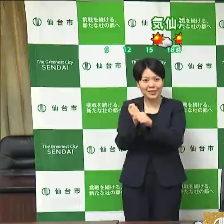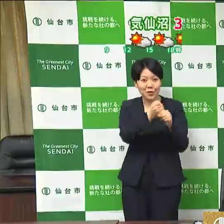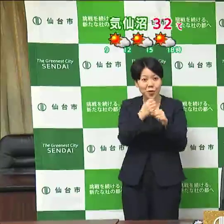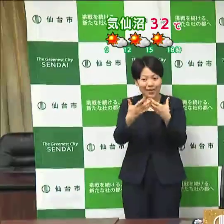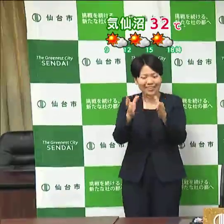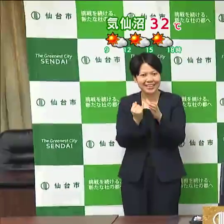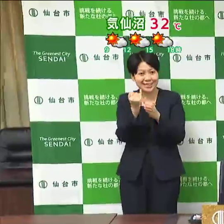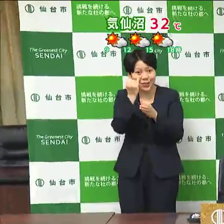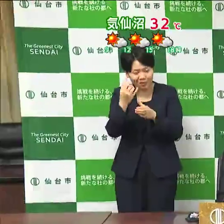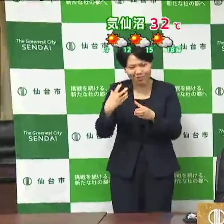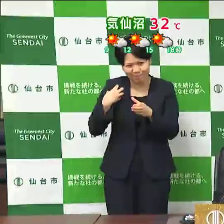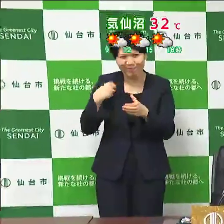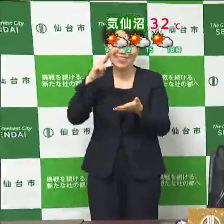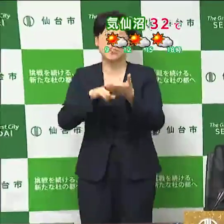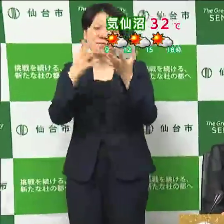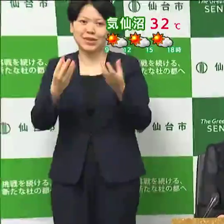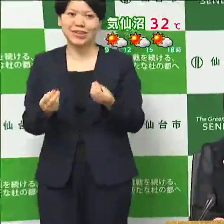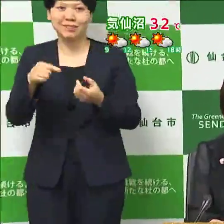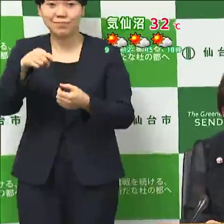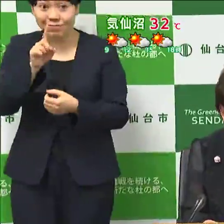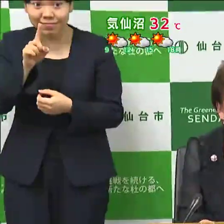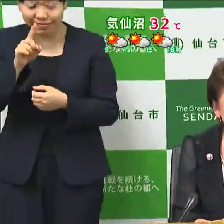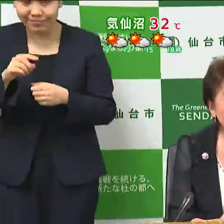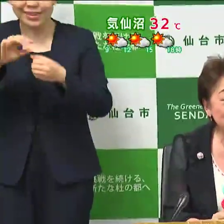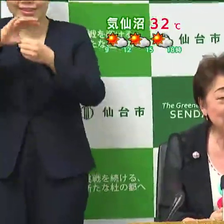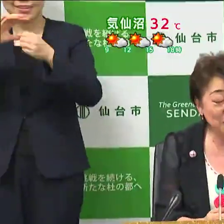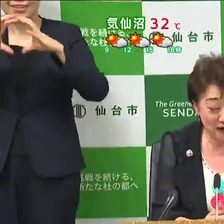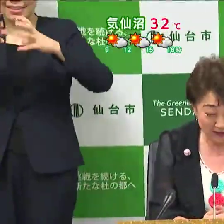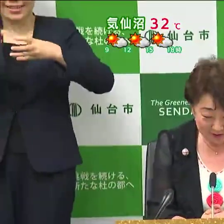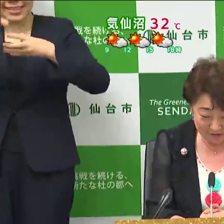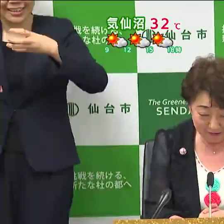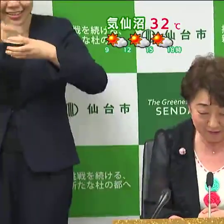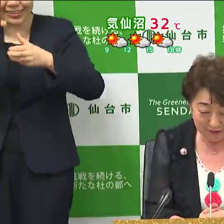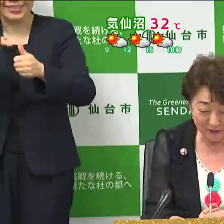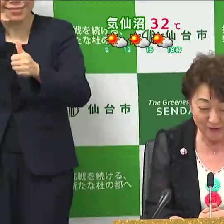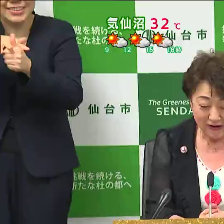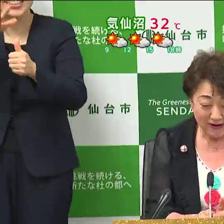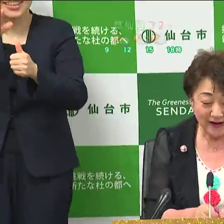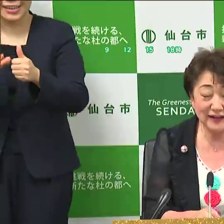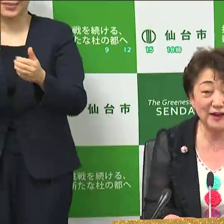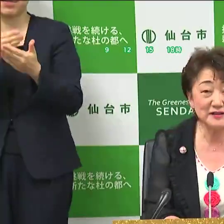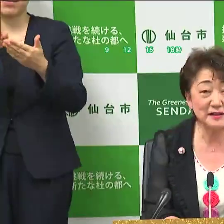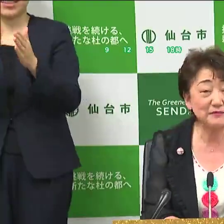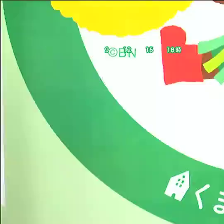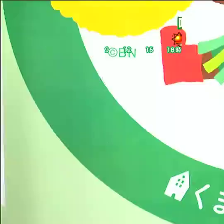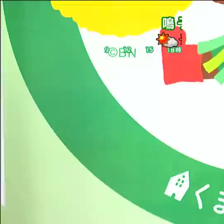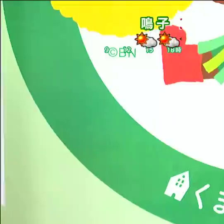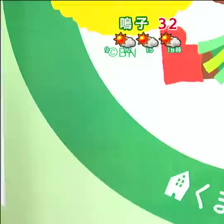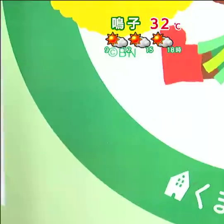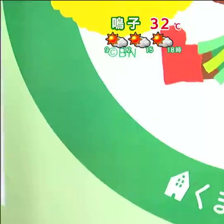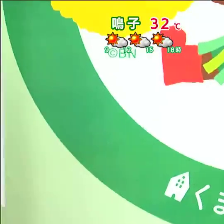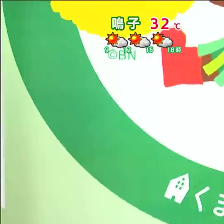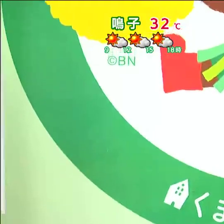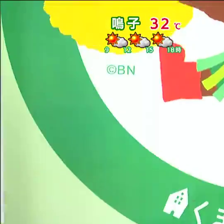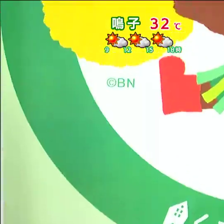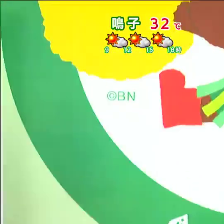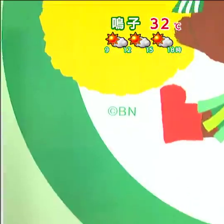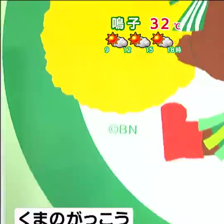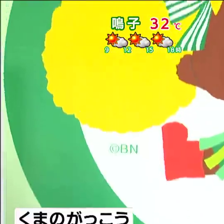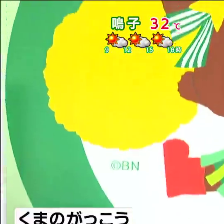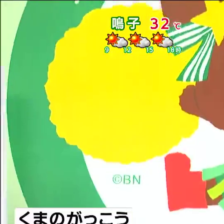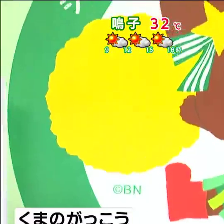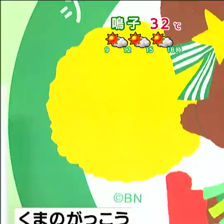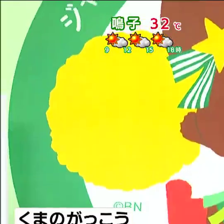来てくれましたこれは公理仙台市長が定例会見で発表したものです熊野学校は小熊